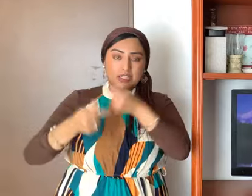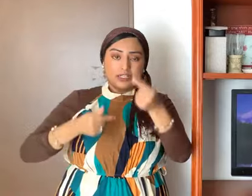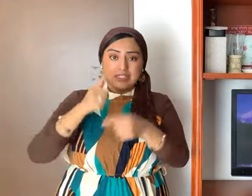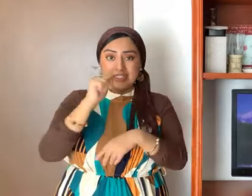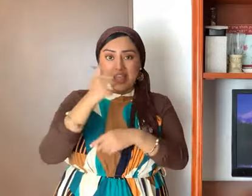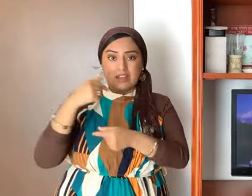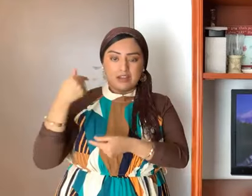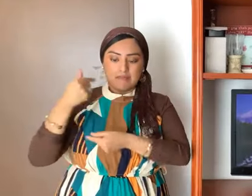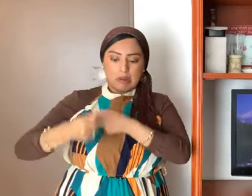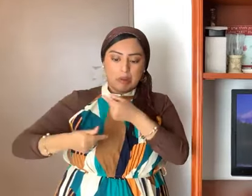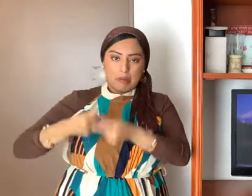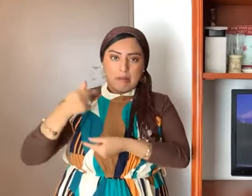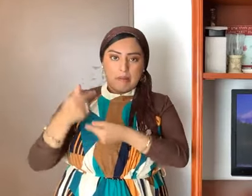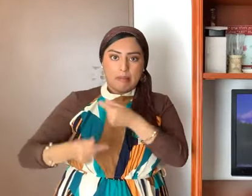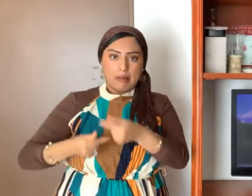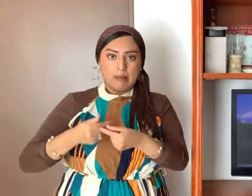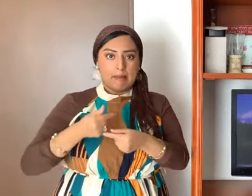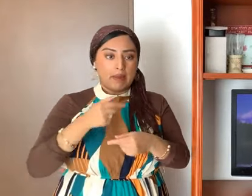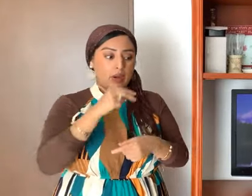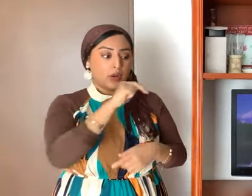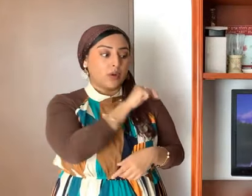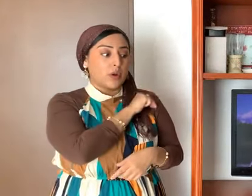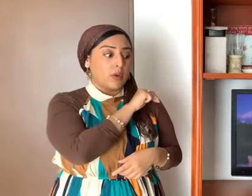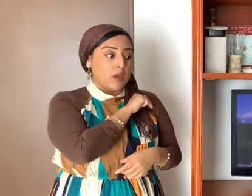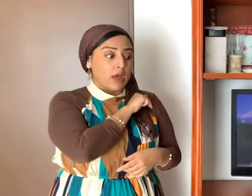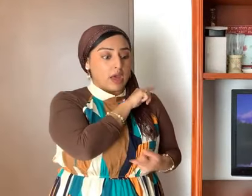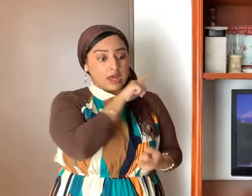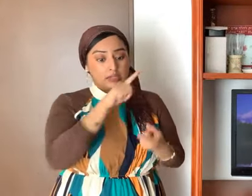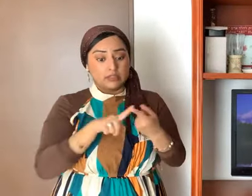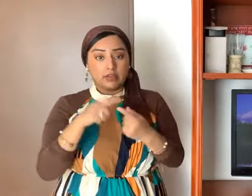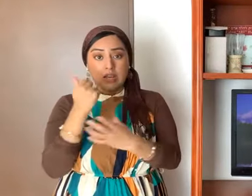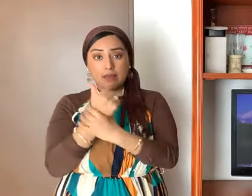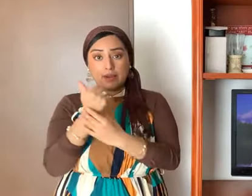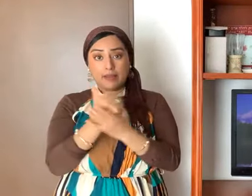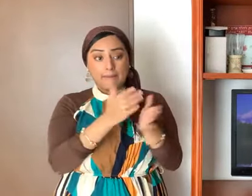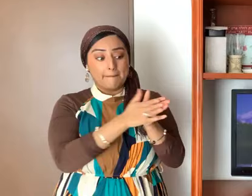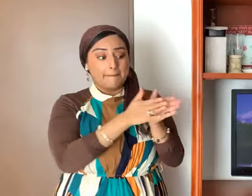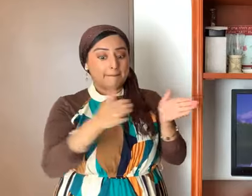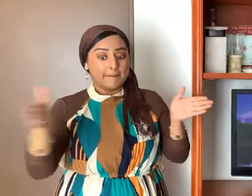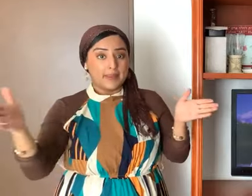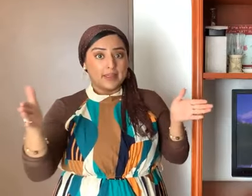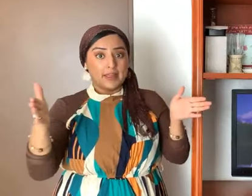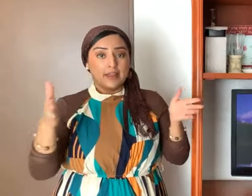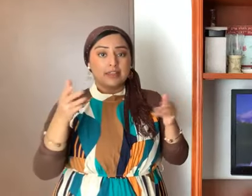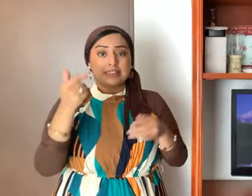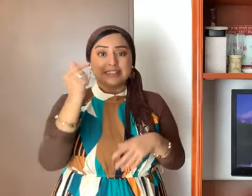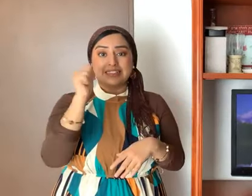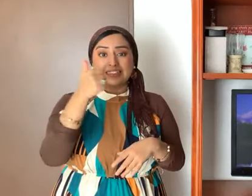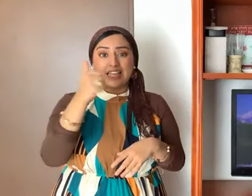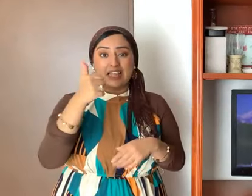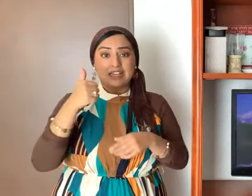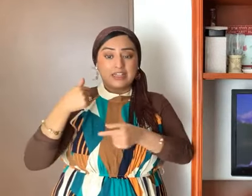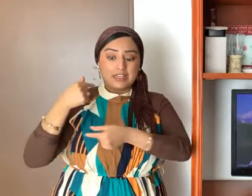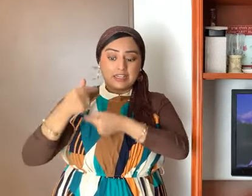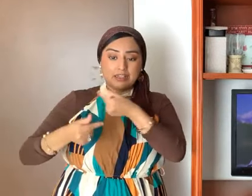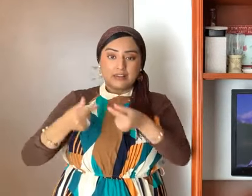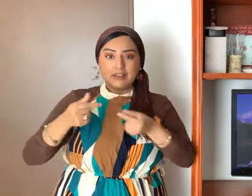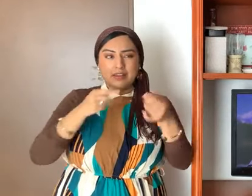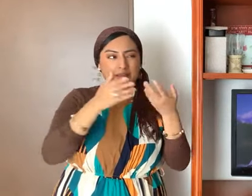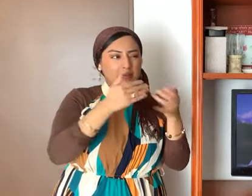10 generaciones. Desde Noé hasta Abraham, 10 generaciones, lo que equivale a